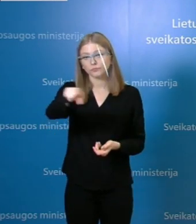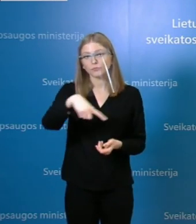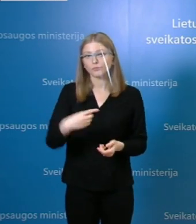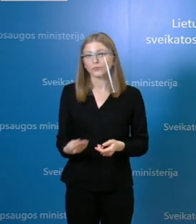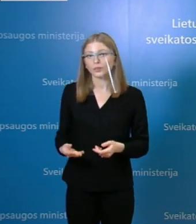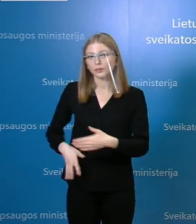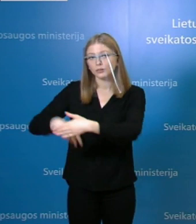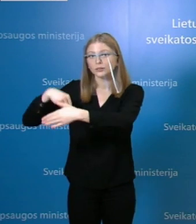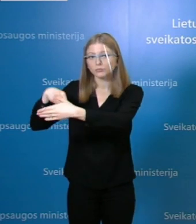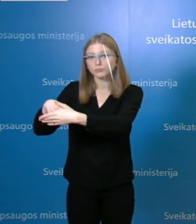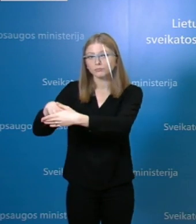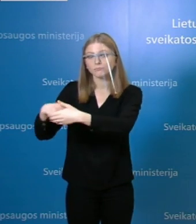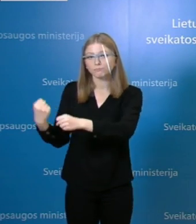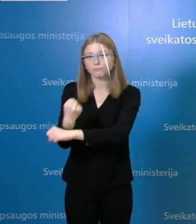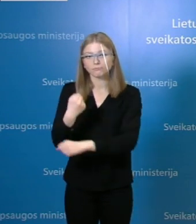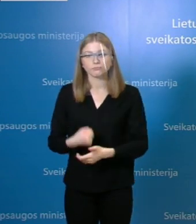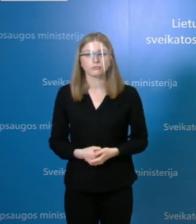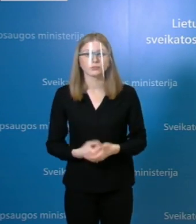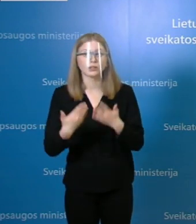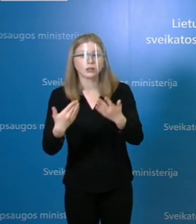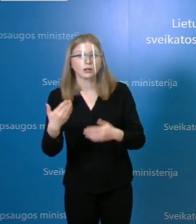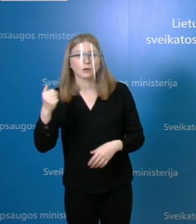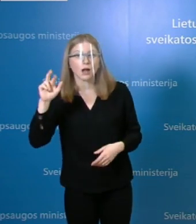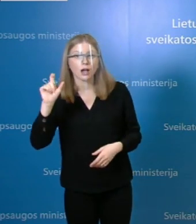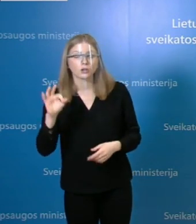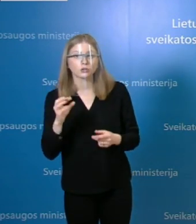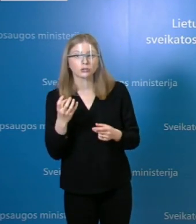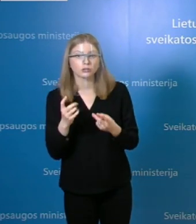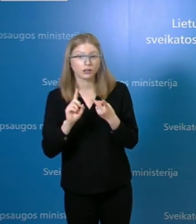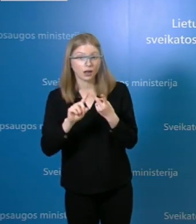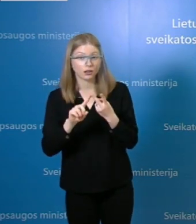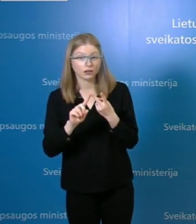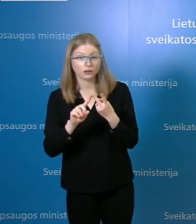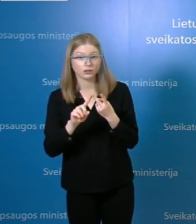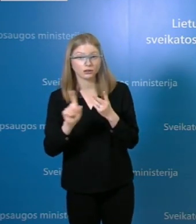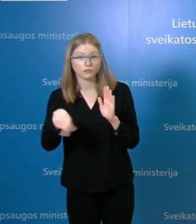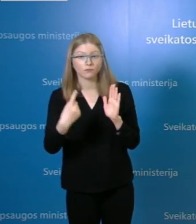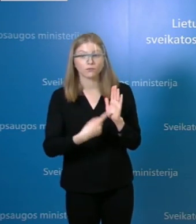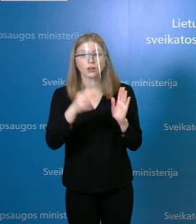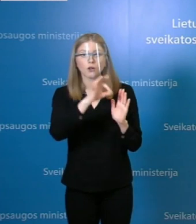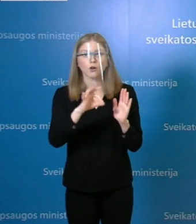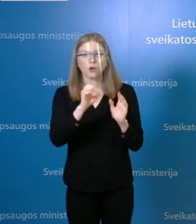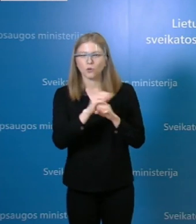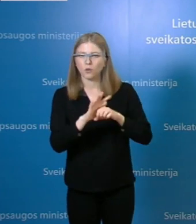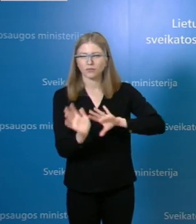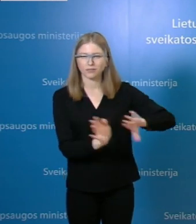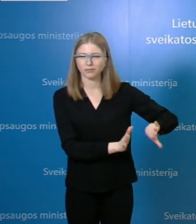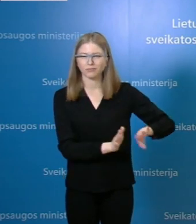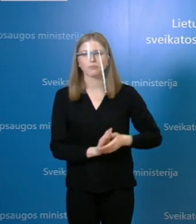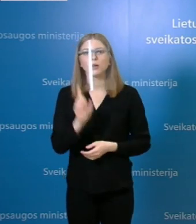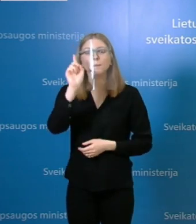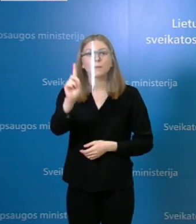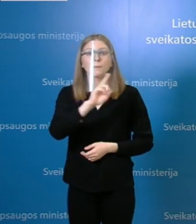sumokėti. Dar vienas Mariaus klausimas ministrui, tačiau ne koronaviruso tema. Tėvai skundžiasi, kad